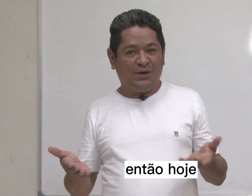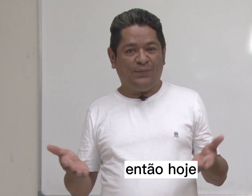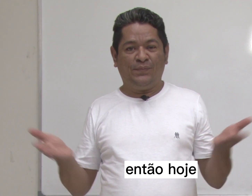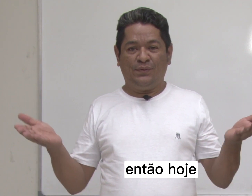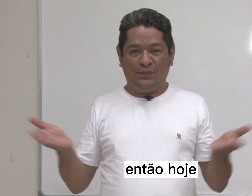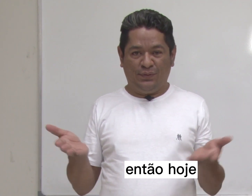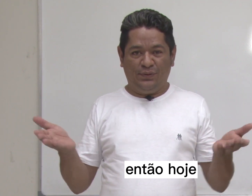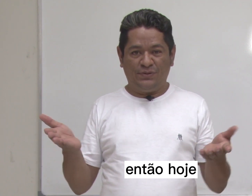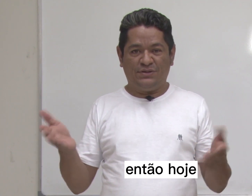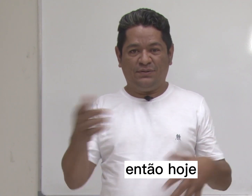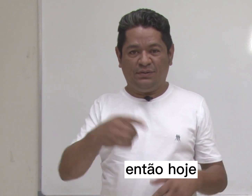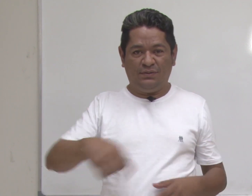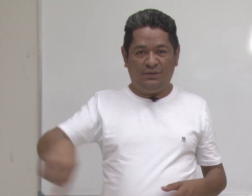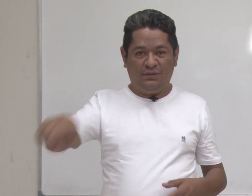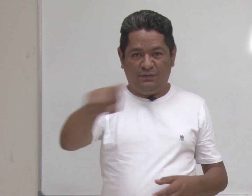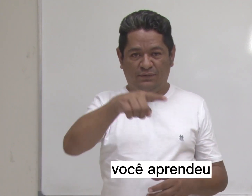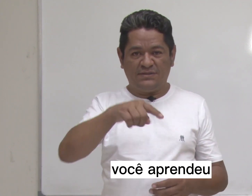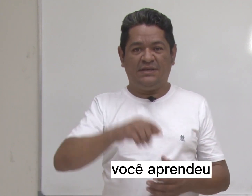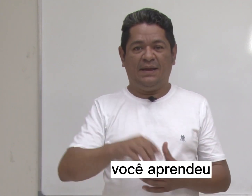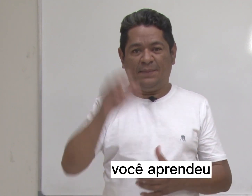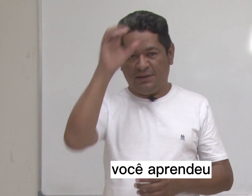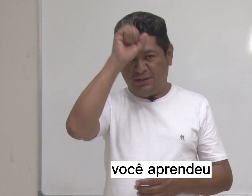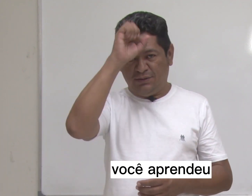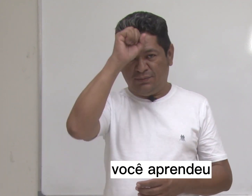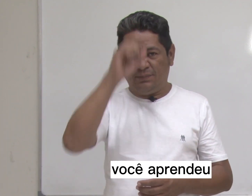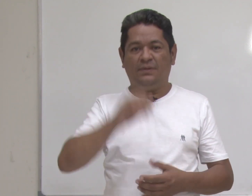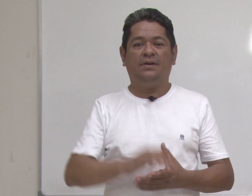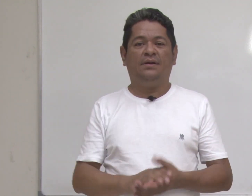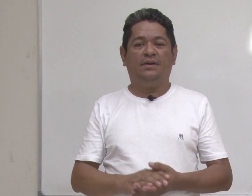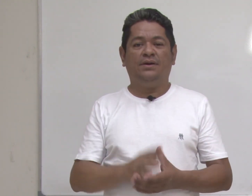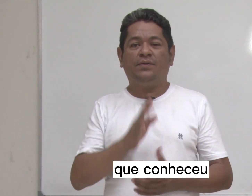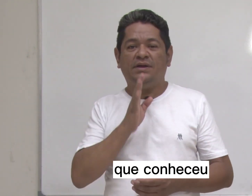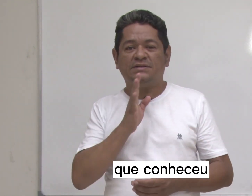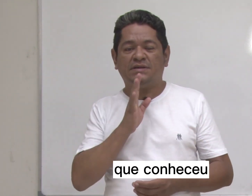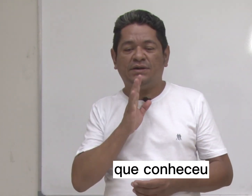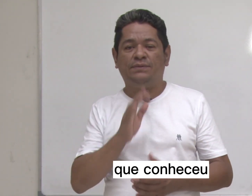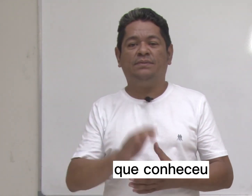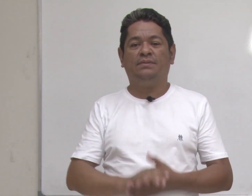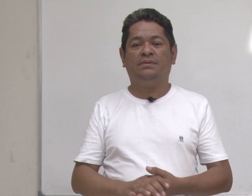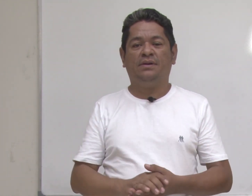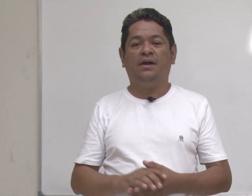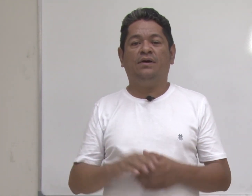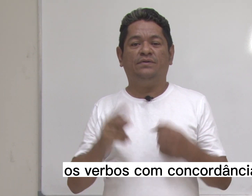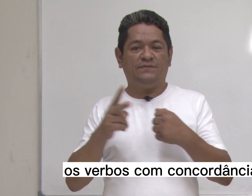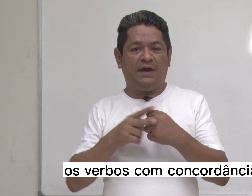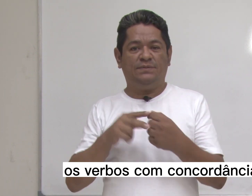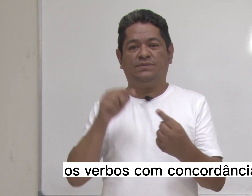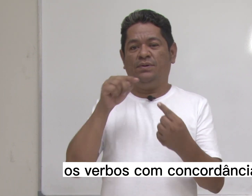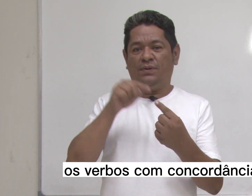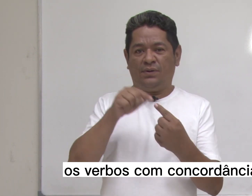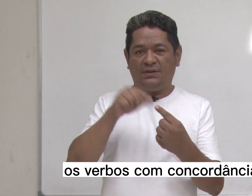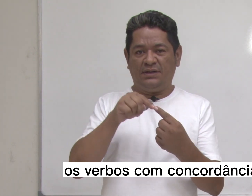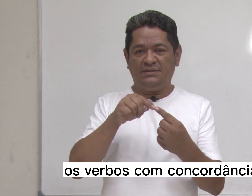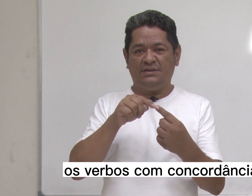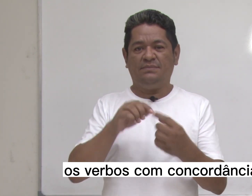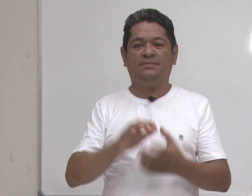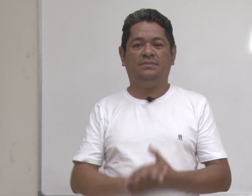Então, hoje você aprendeu e conheceu os verbos com concordância